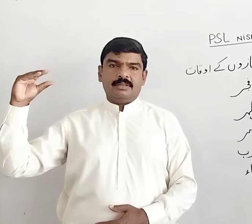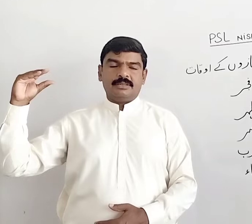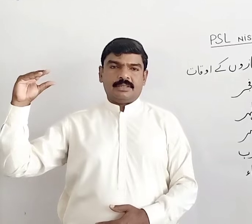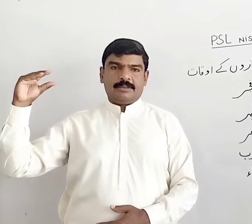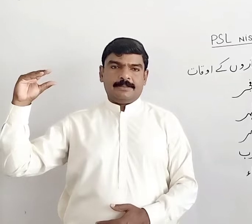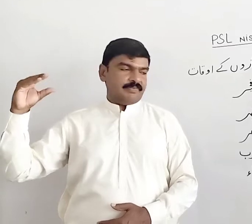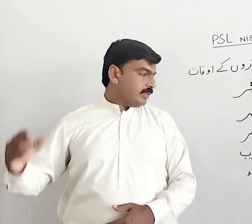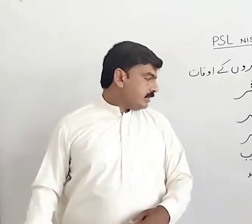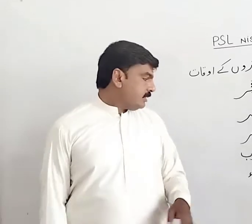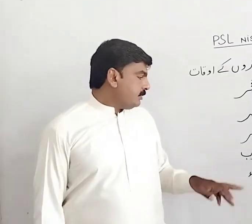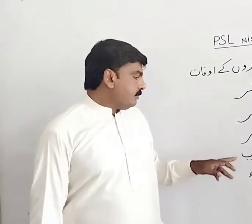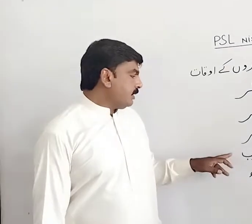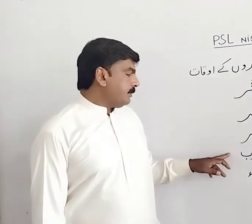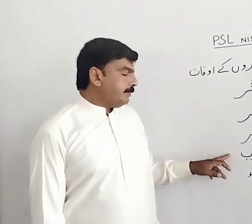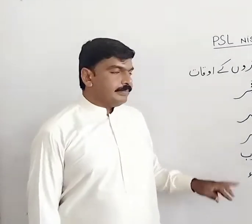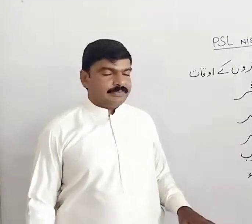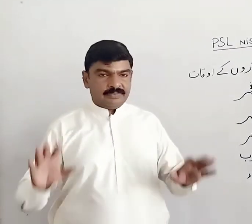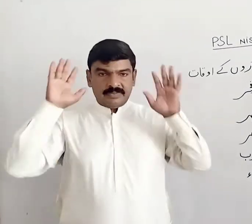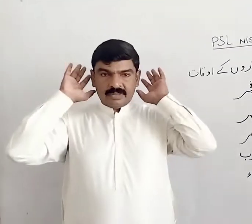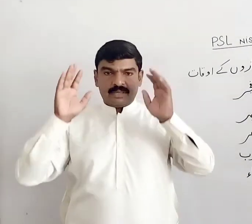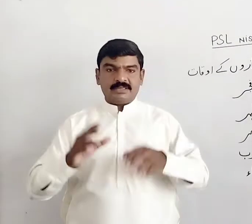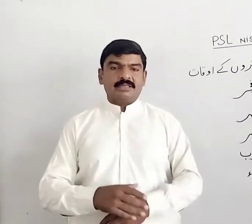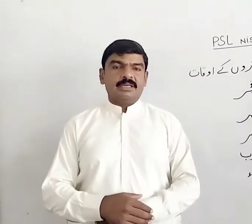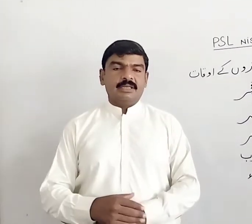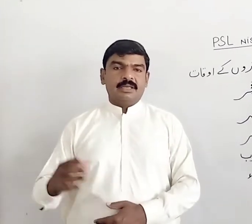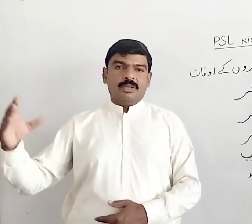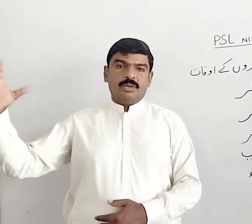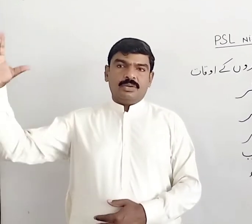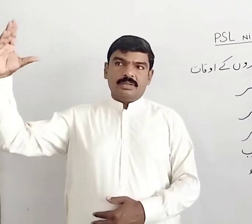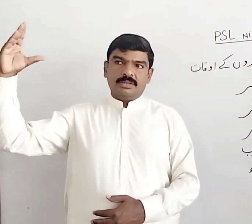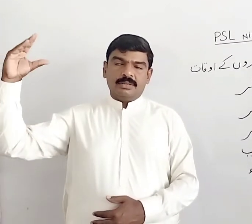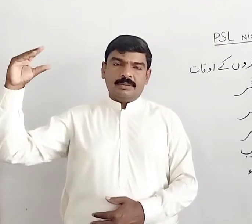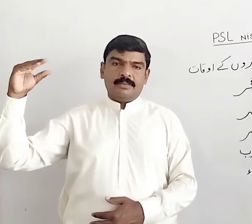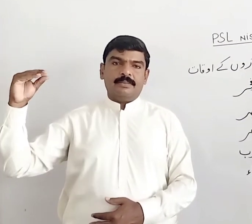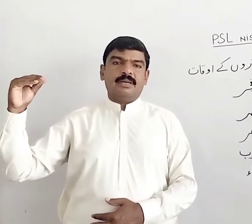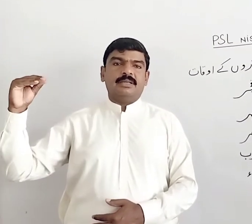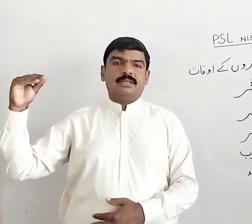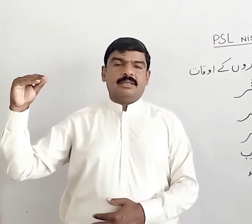دن، مغرب نماز کا سائن اور بند کر دیں،